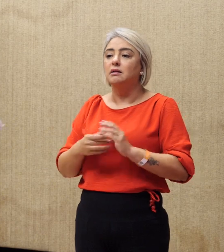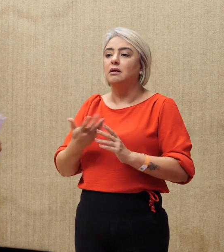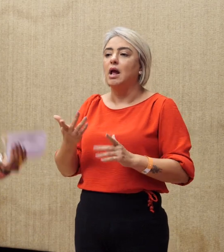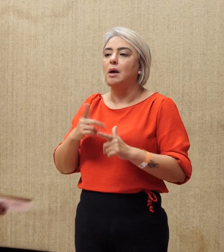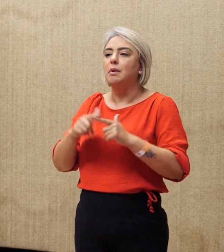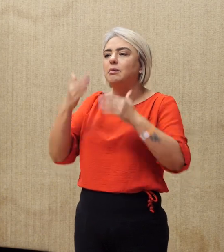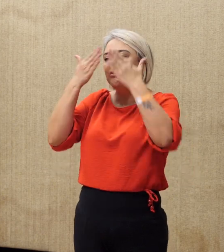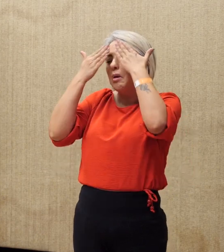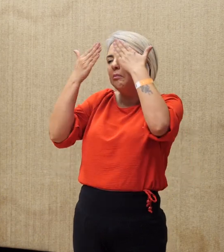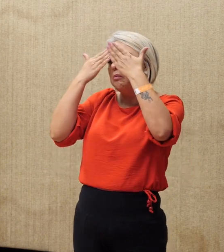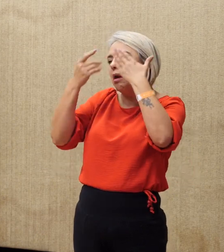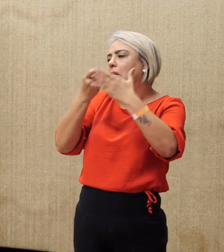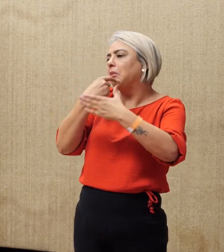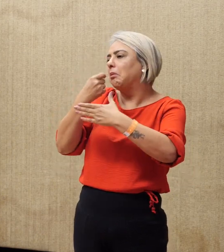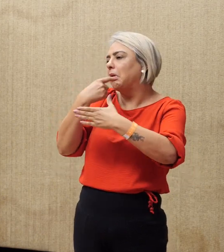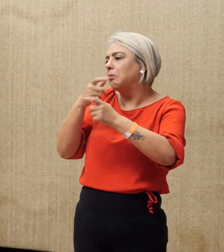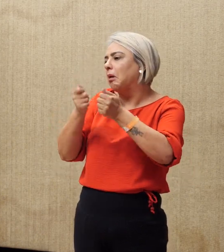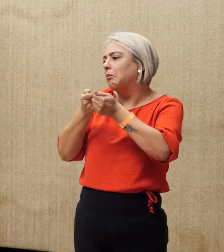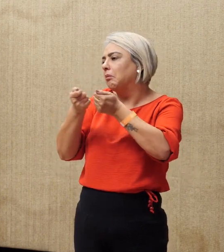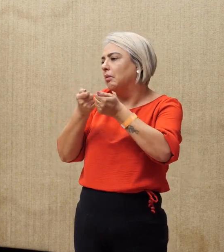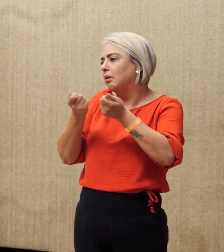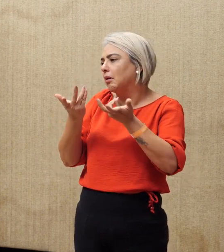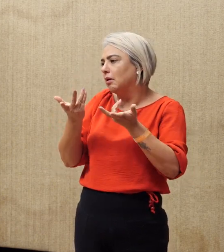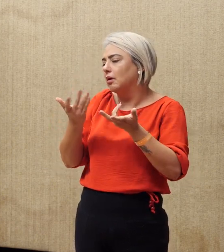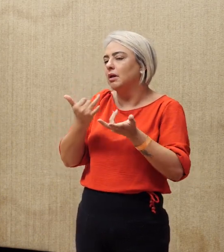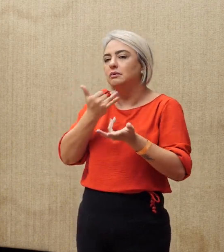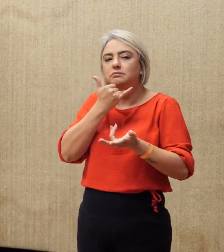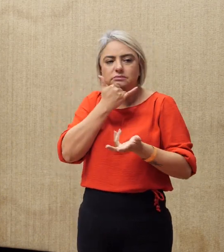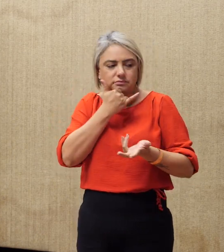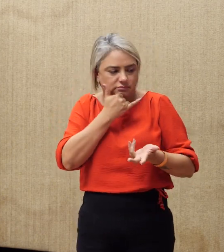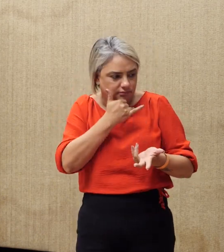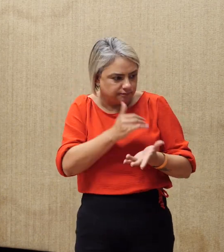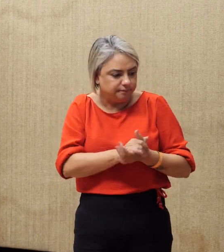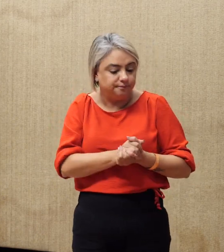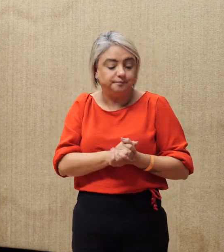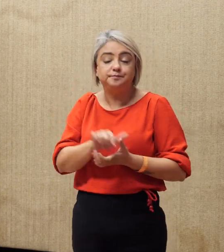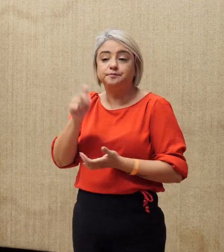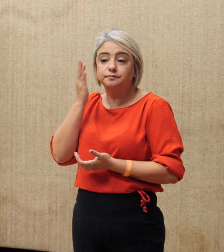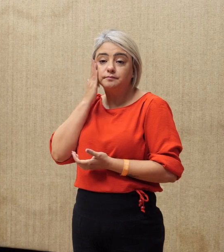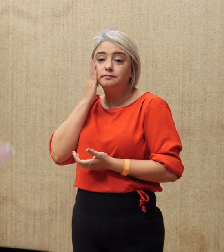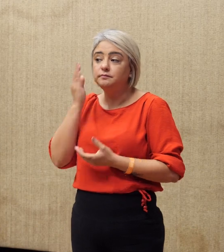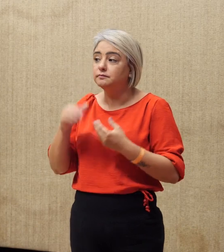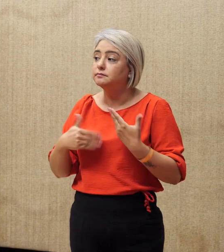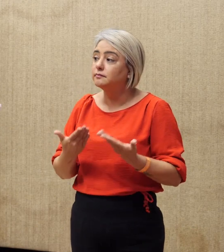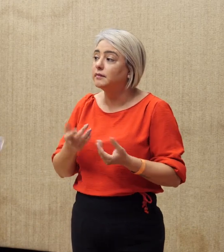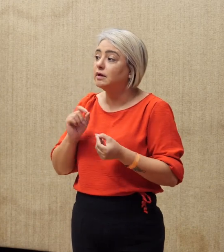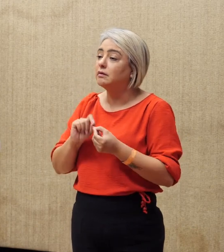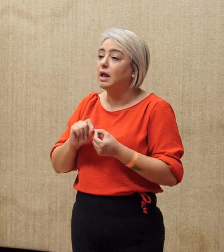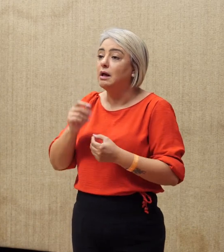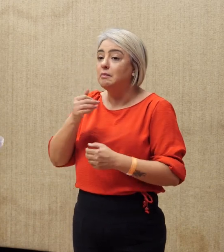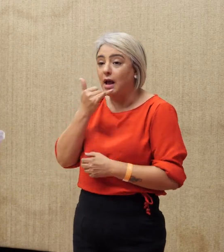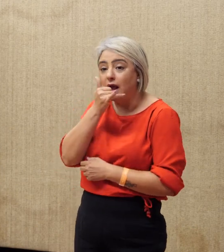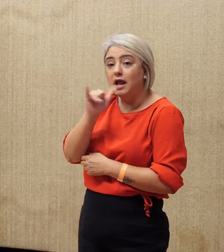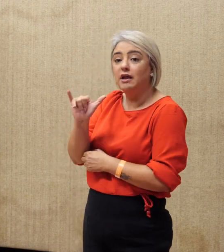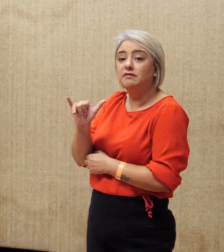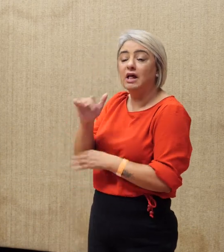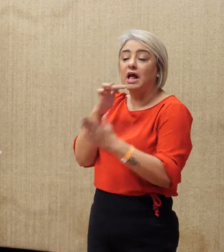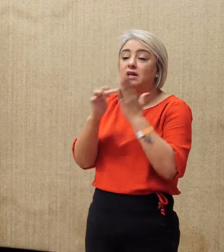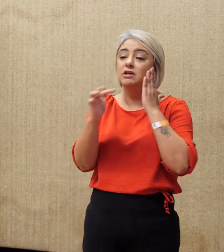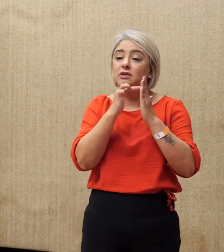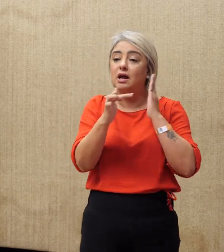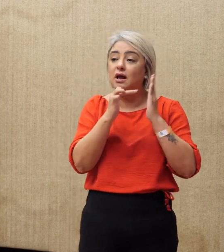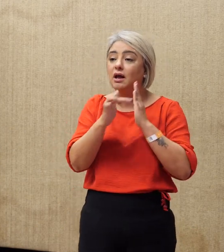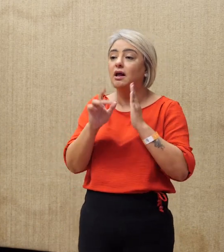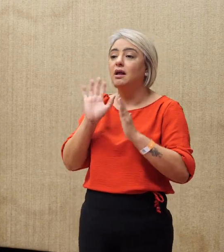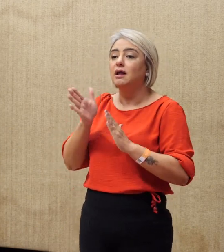têm problemas psicológicos, tomam remédios controlados, então são perdoados. Então, quero saber o que vai ser feito para evitar esse genocídio que já